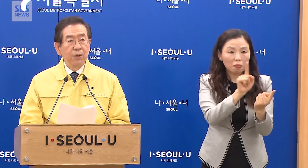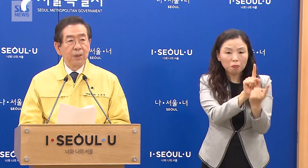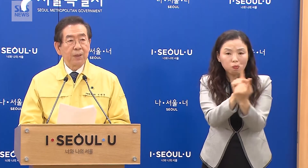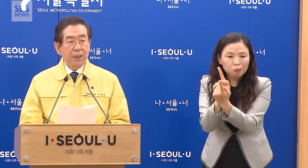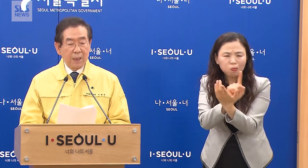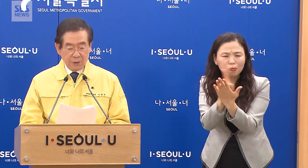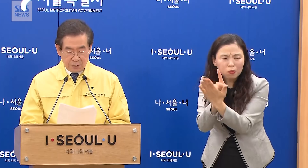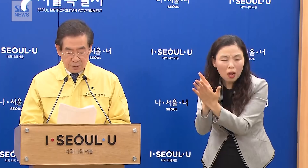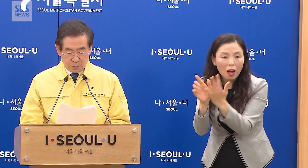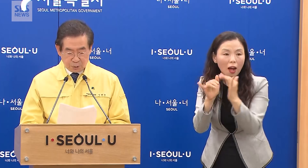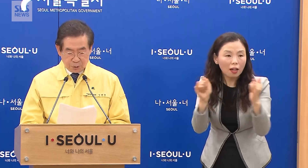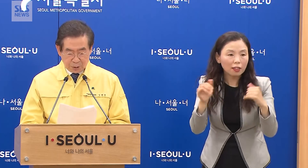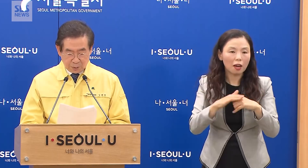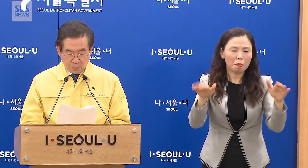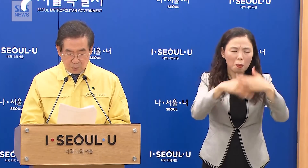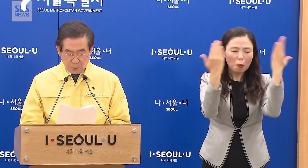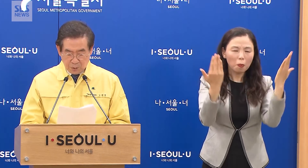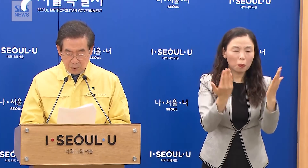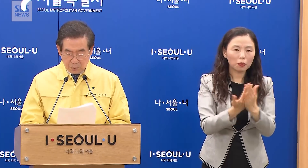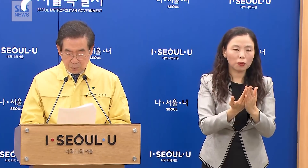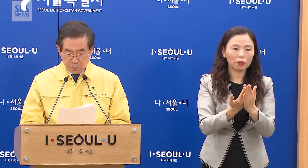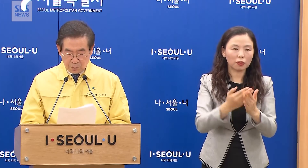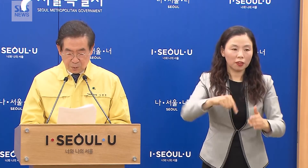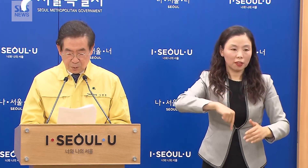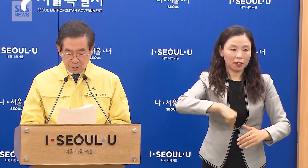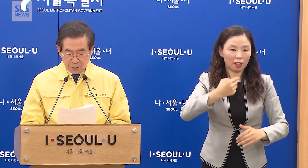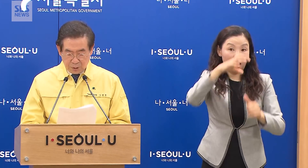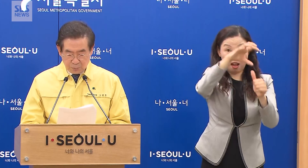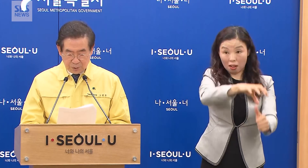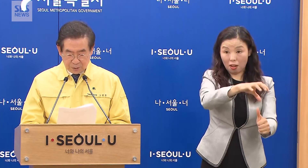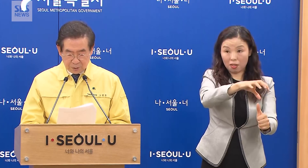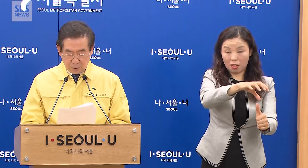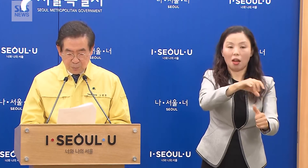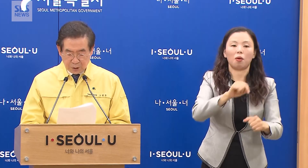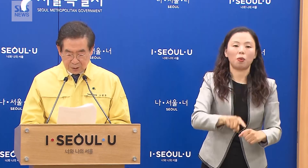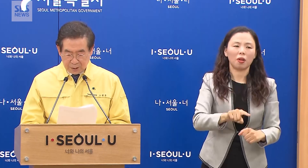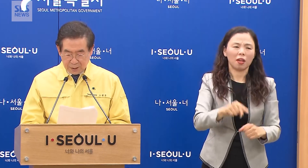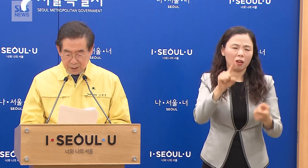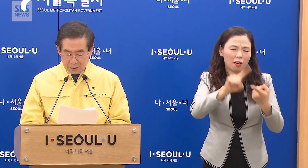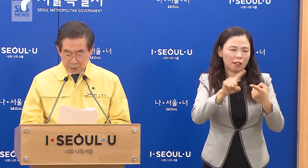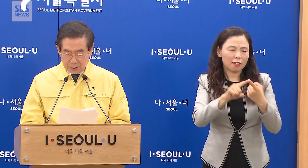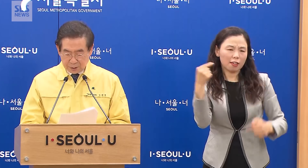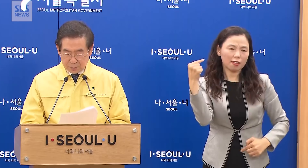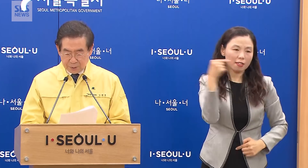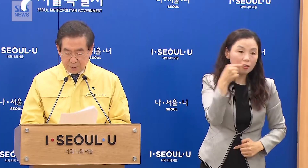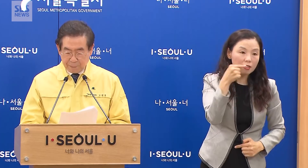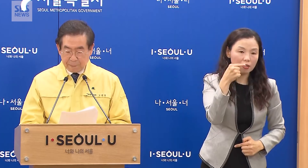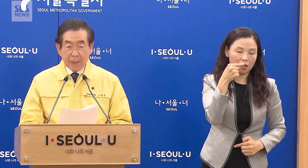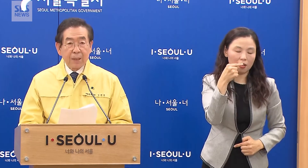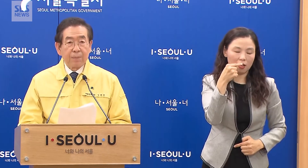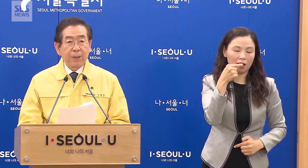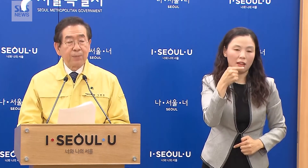전수자 가 격리 조치를 취하고 또 이 부분에 대해서는 엄정하게 처리하겠습니다